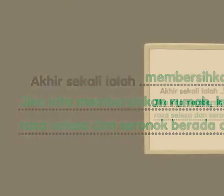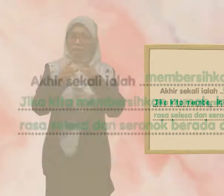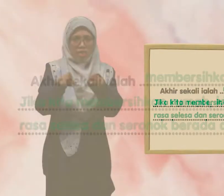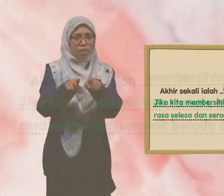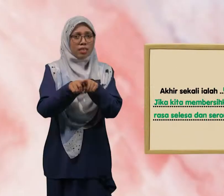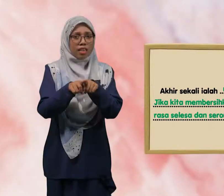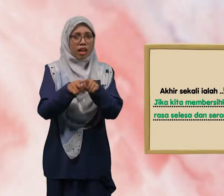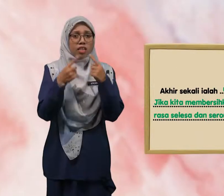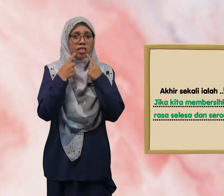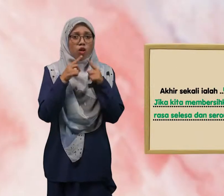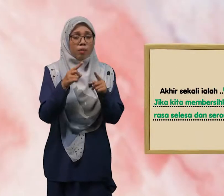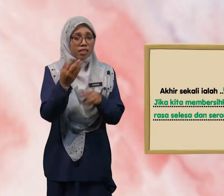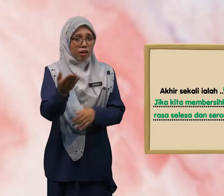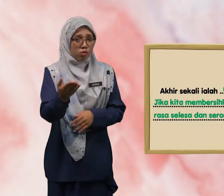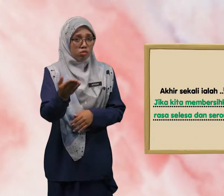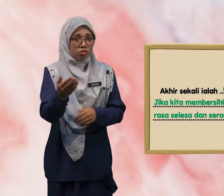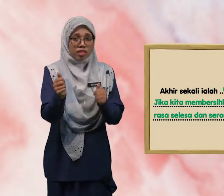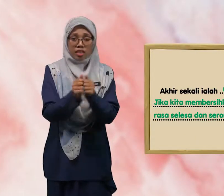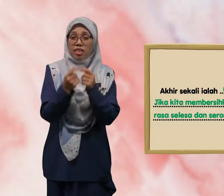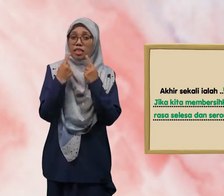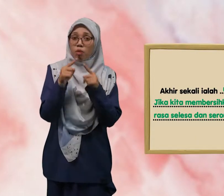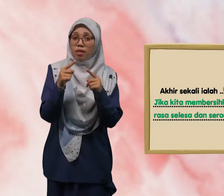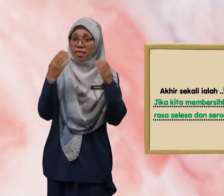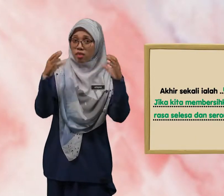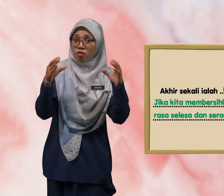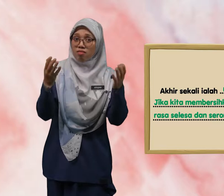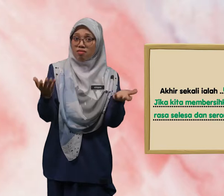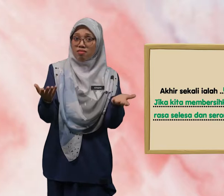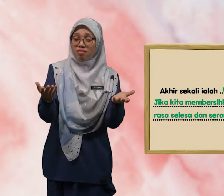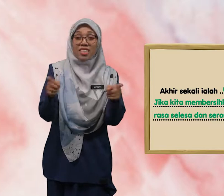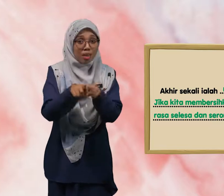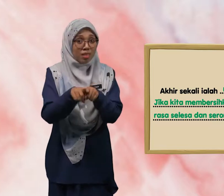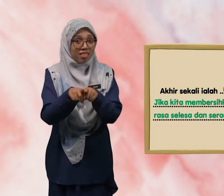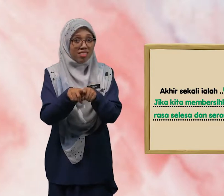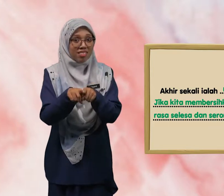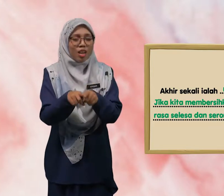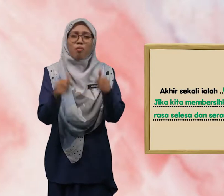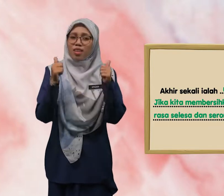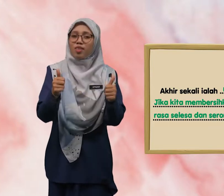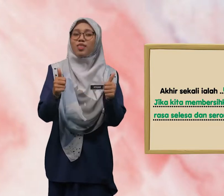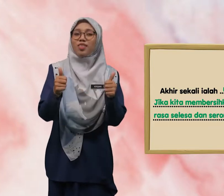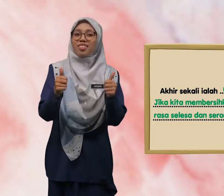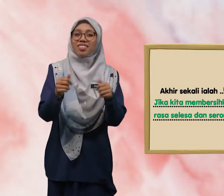semut tak jawaban kamu dengan jawaban Ceko sama bagus